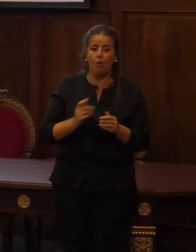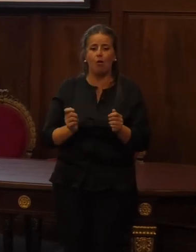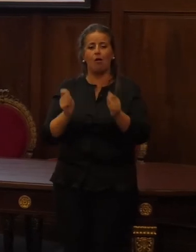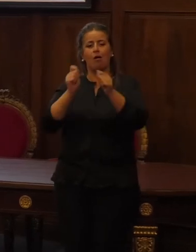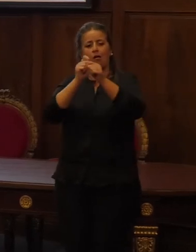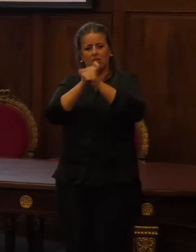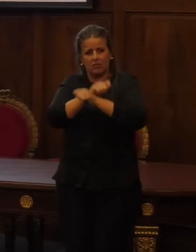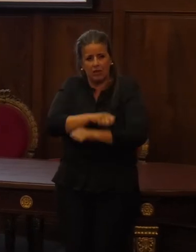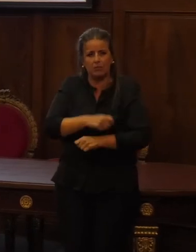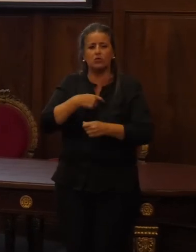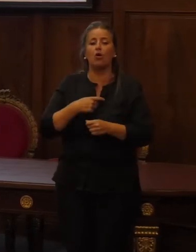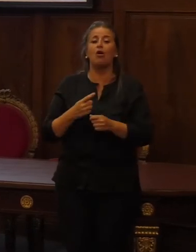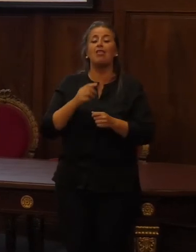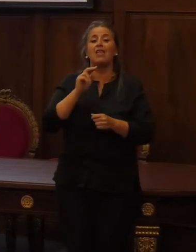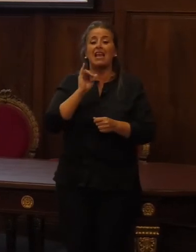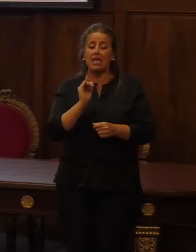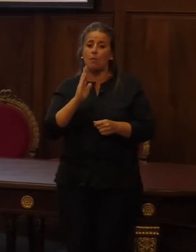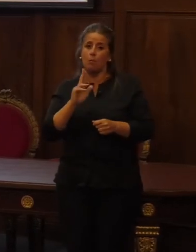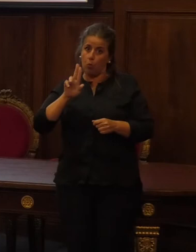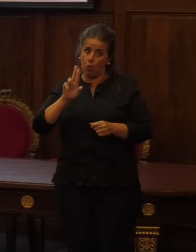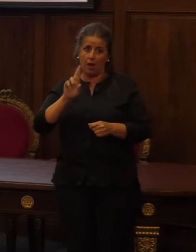transformación del IPUR a facultad